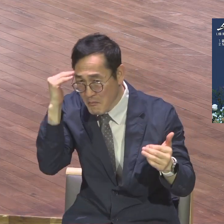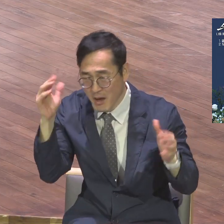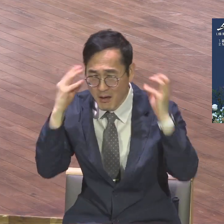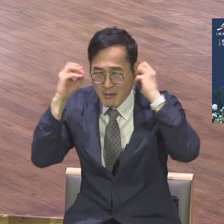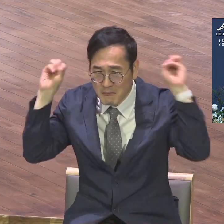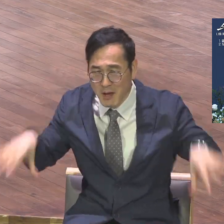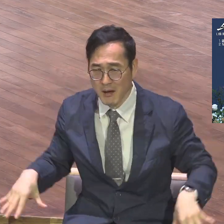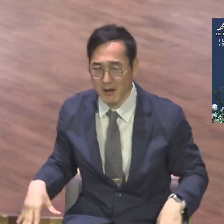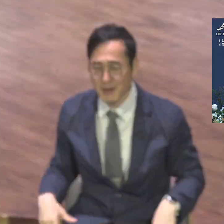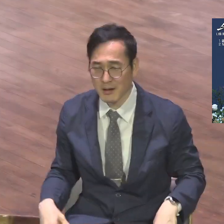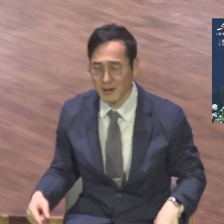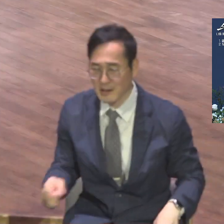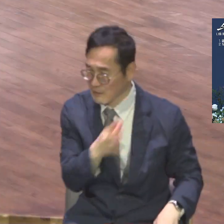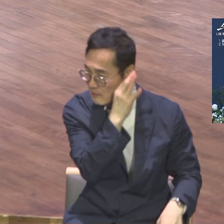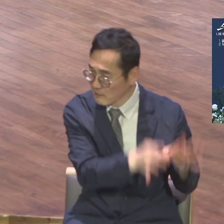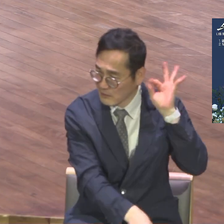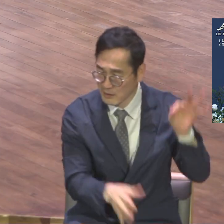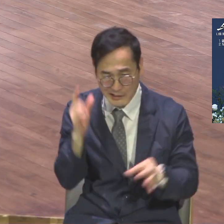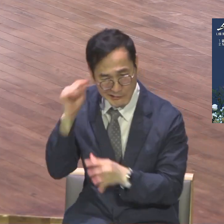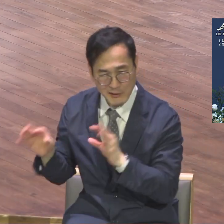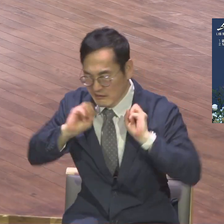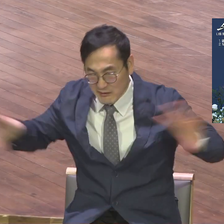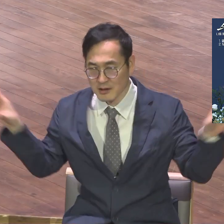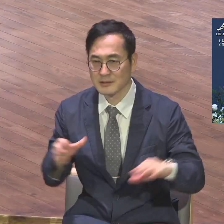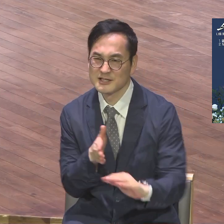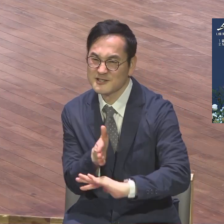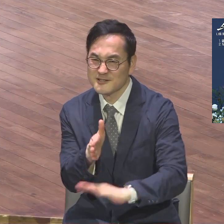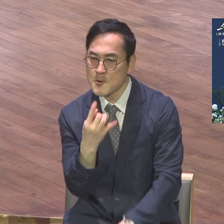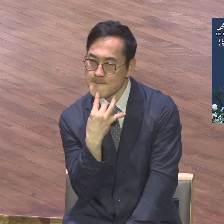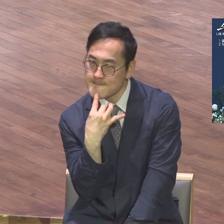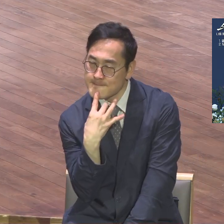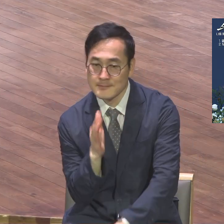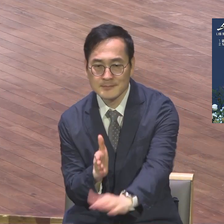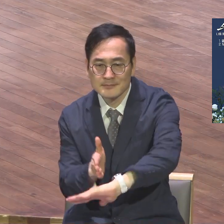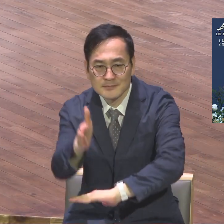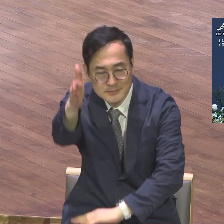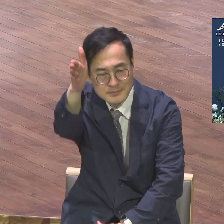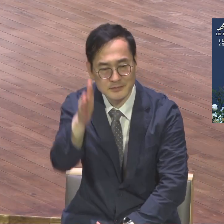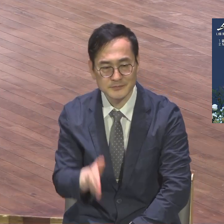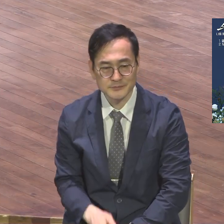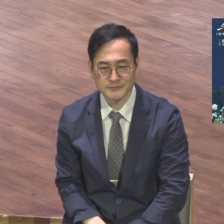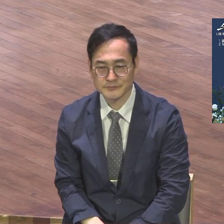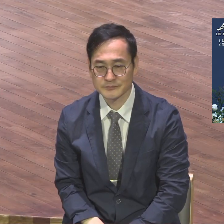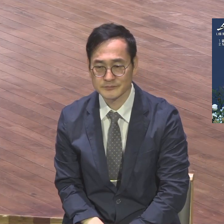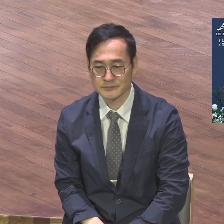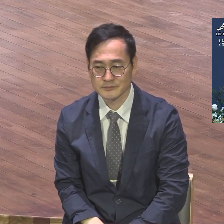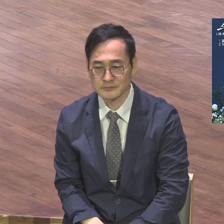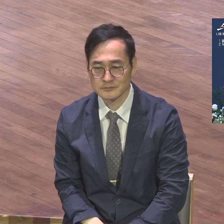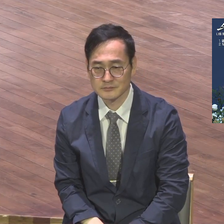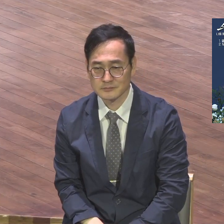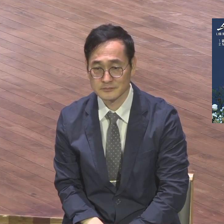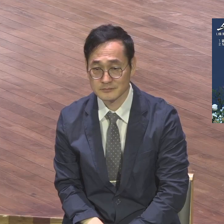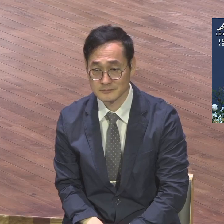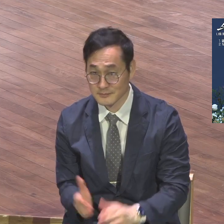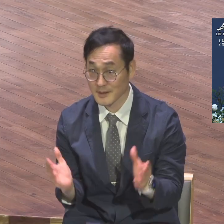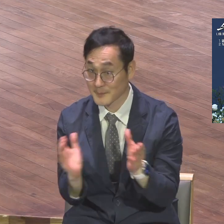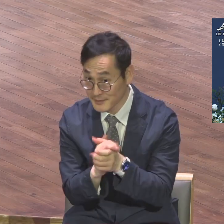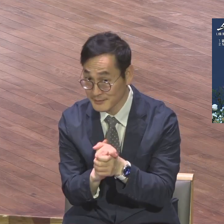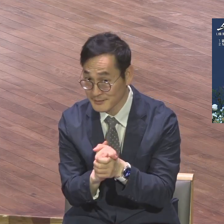오직 것 이럴 수 없도 오직. 오직 오직 오직. 아멘. 오직. 그래서 나에